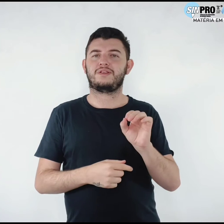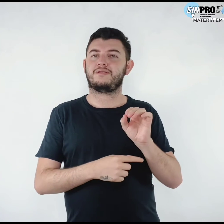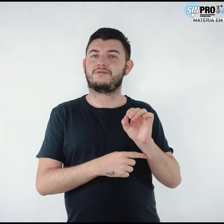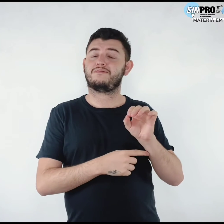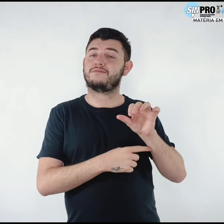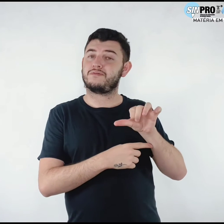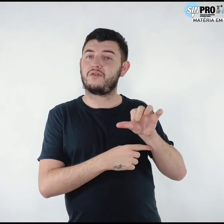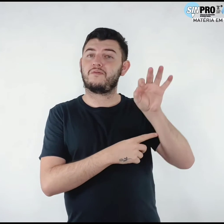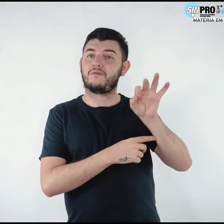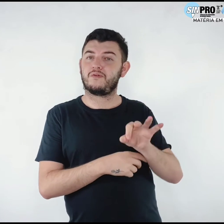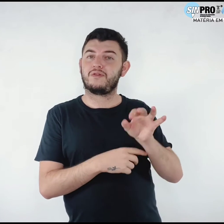1,09% e